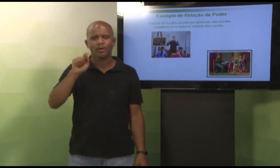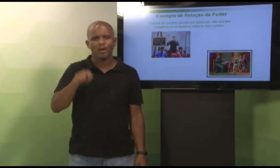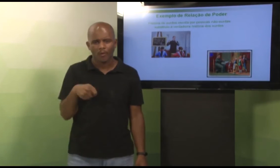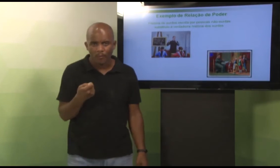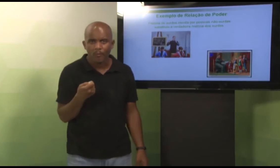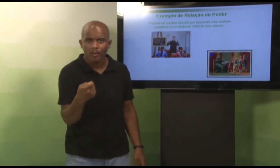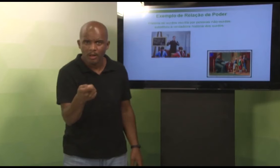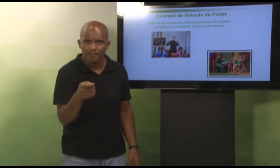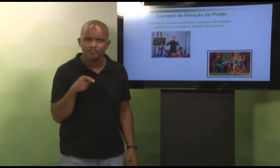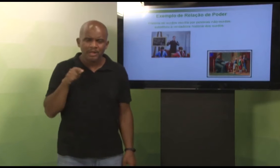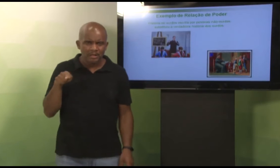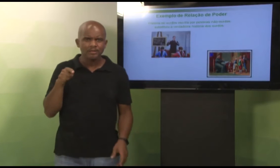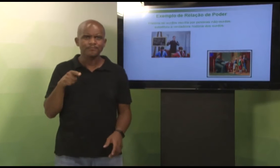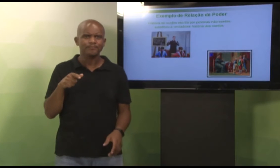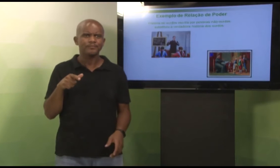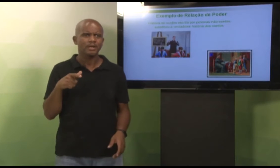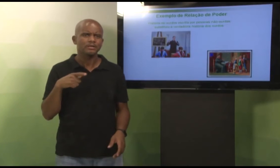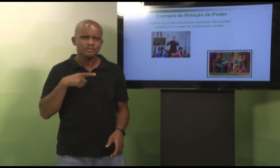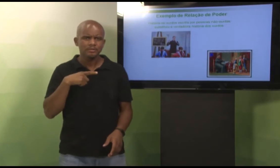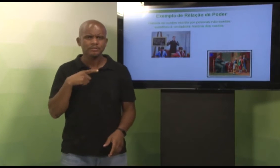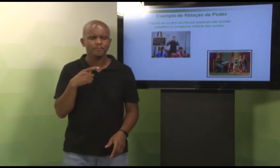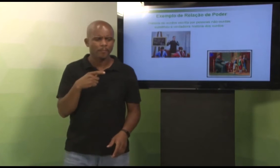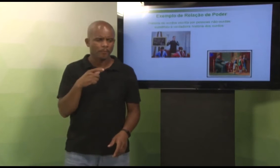uma pessoa famosa, Charles Lepé.